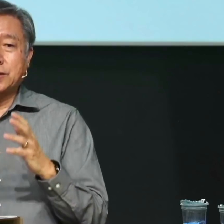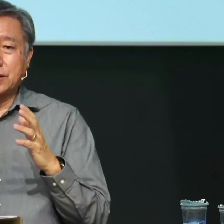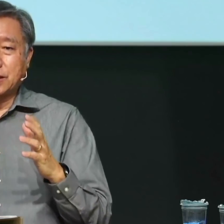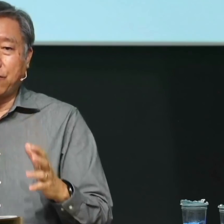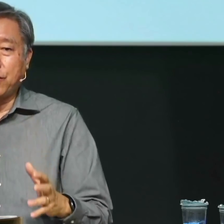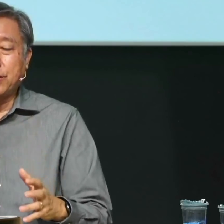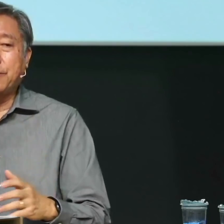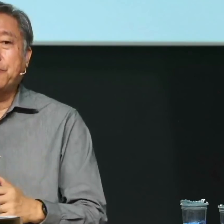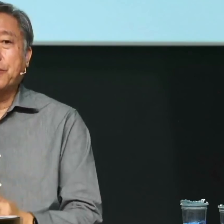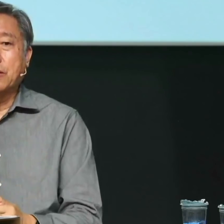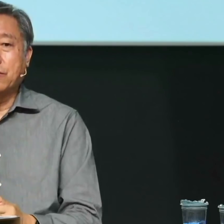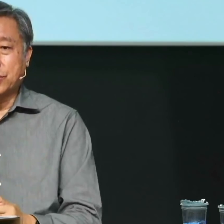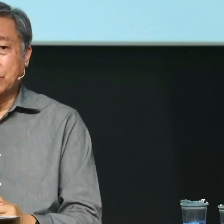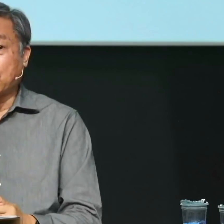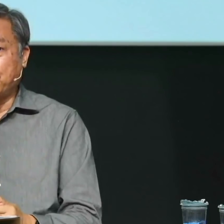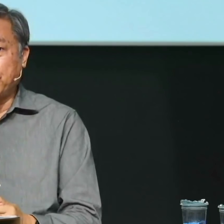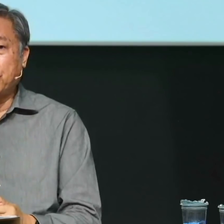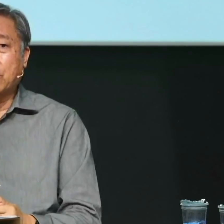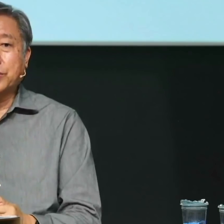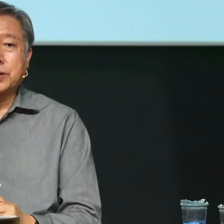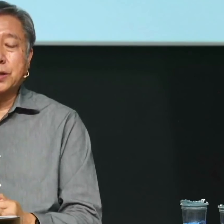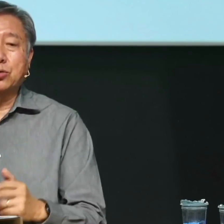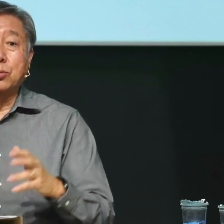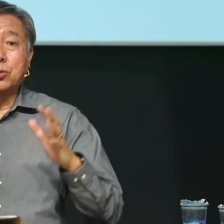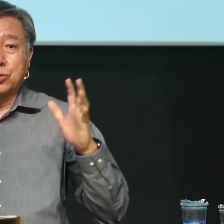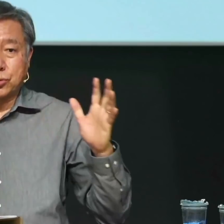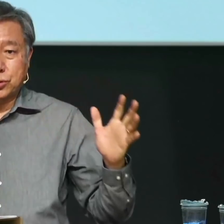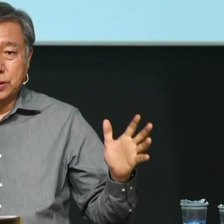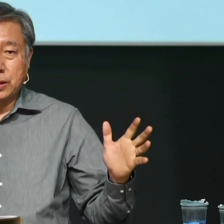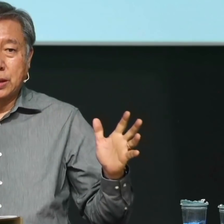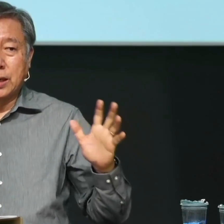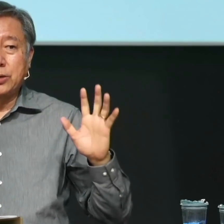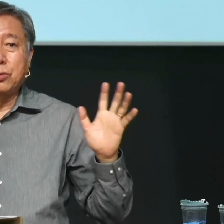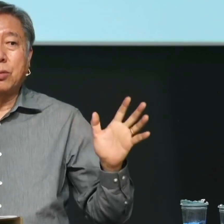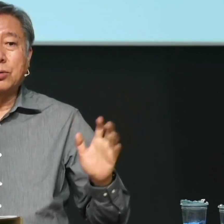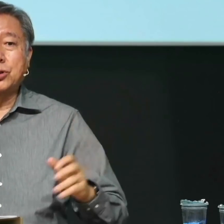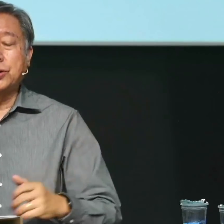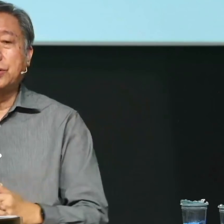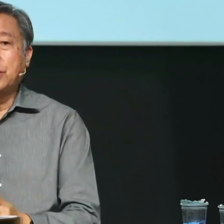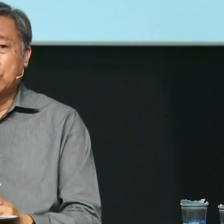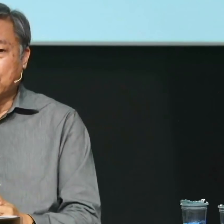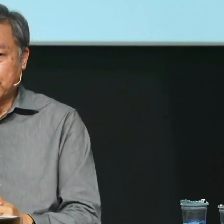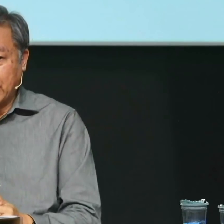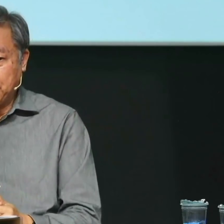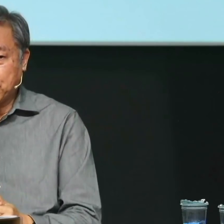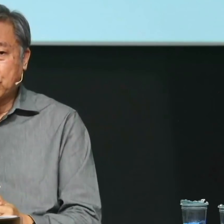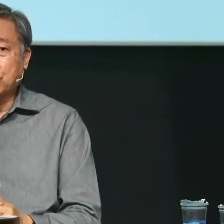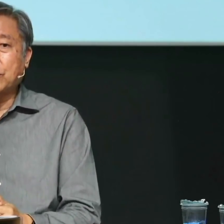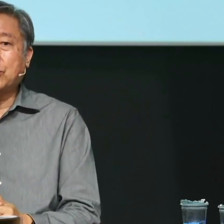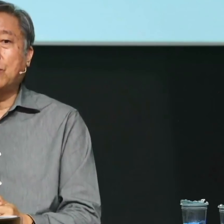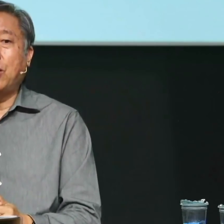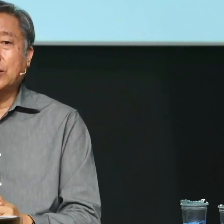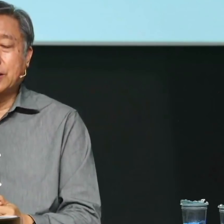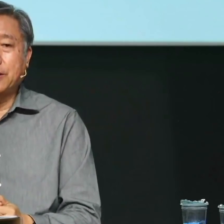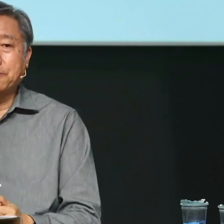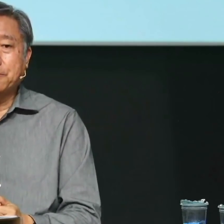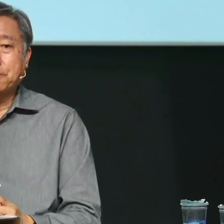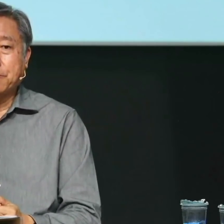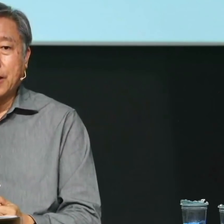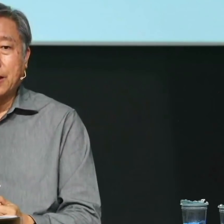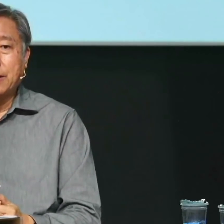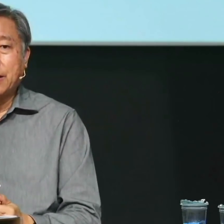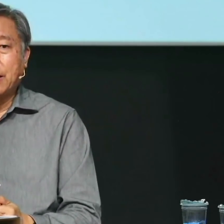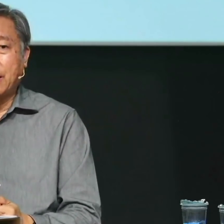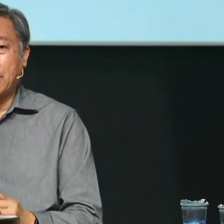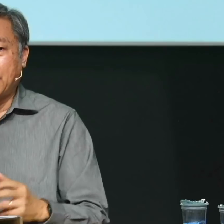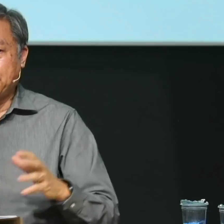essa sexta-feira vocês ouviram acontecer tumultos ali no monte do templo. Tudo isso mostra,